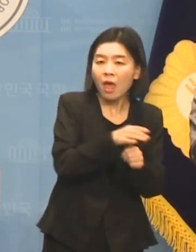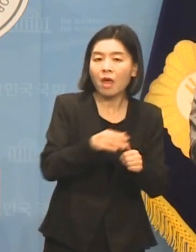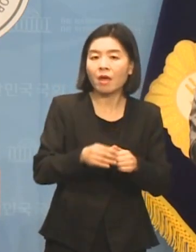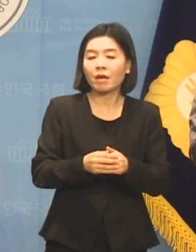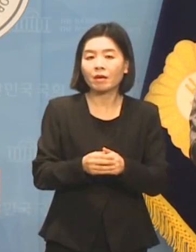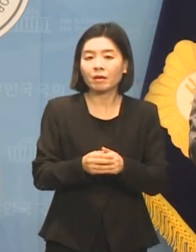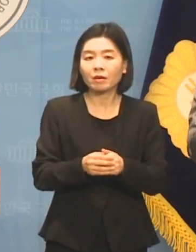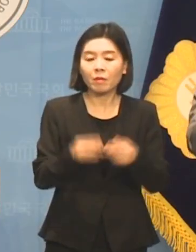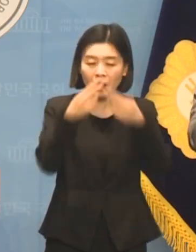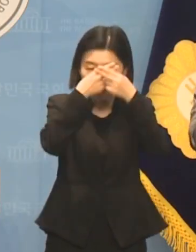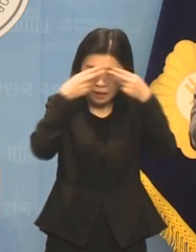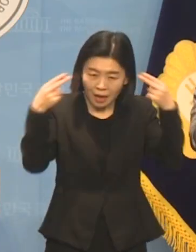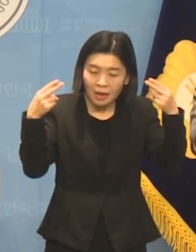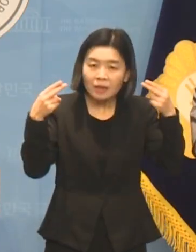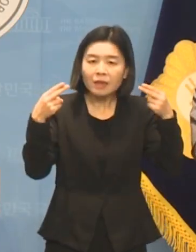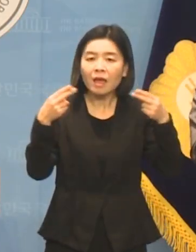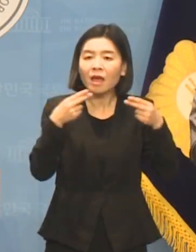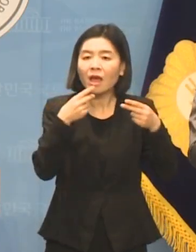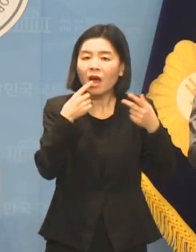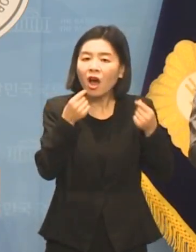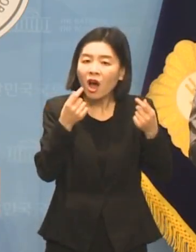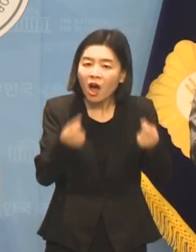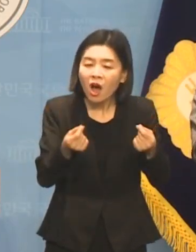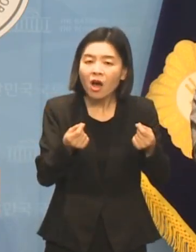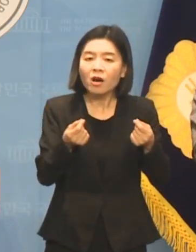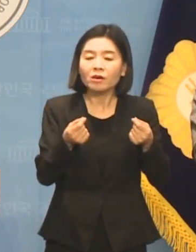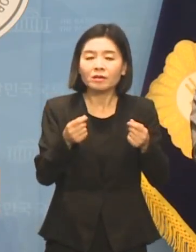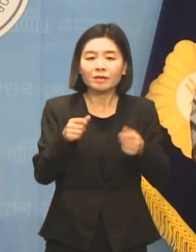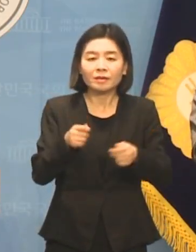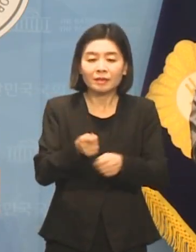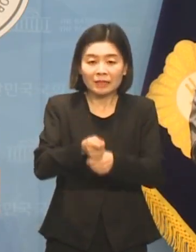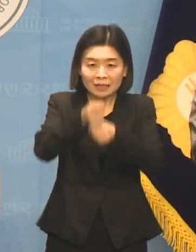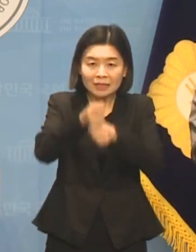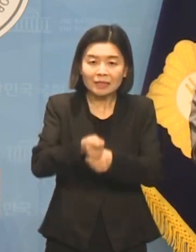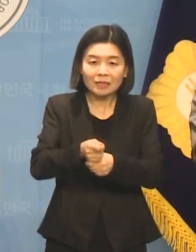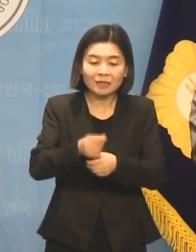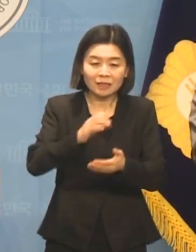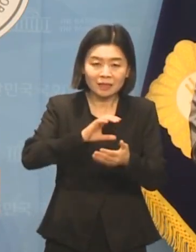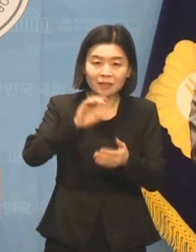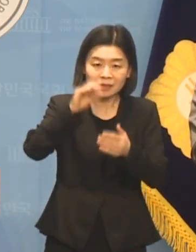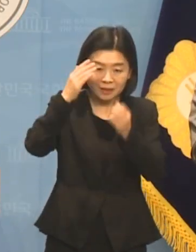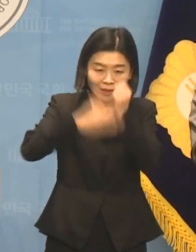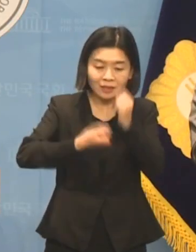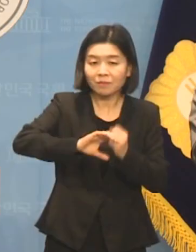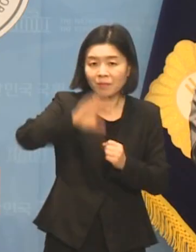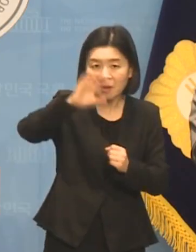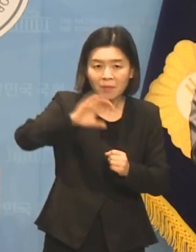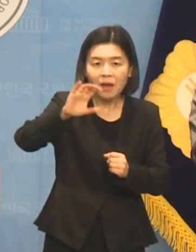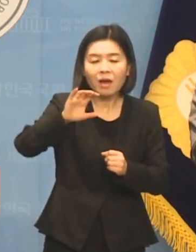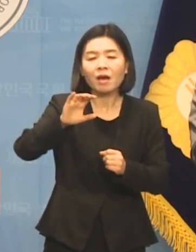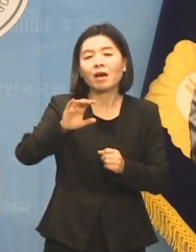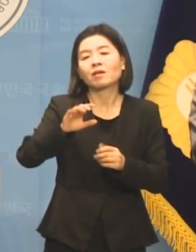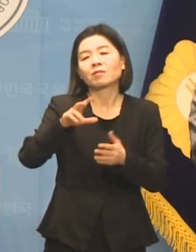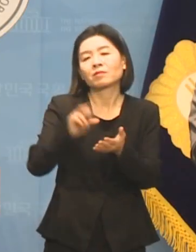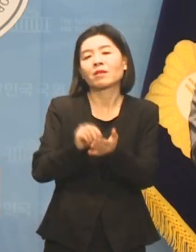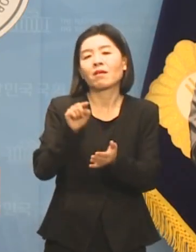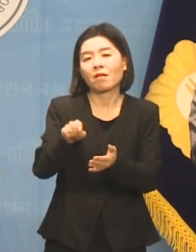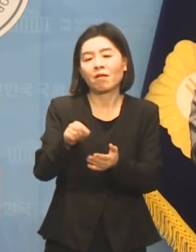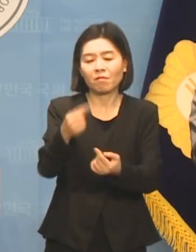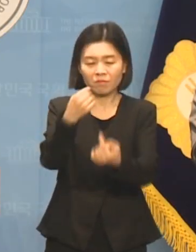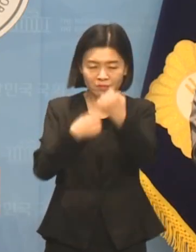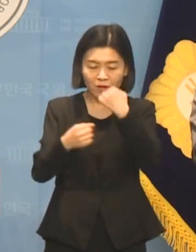장례식을 암시하는 영정사진 시위까지 조직적으로 확산되고 있다는 제보가 이어지고